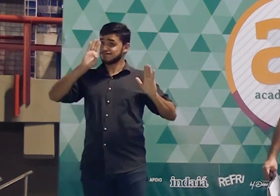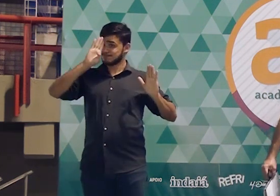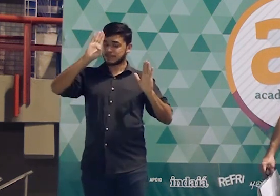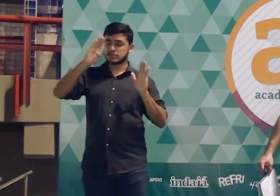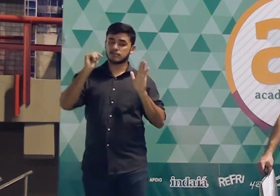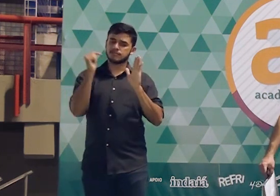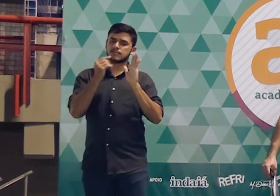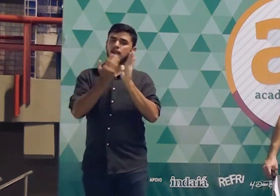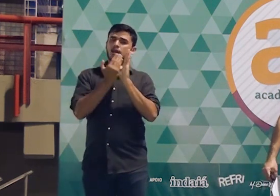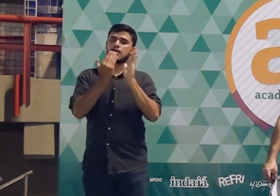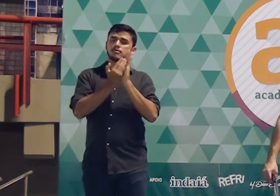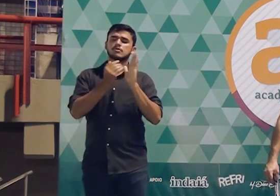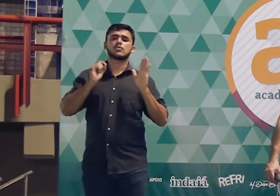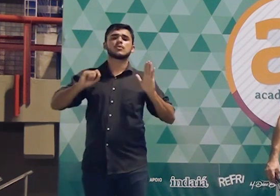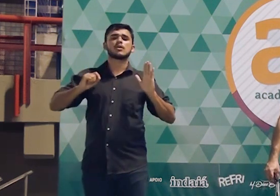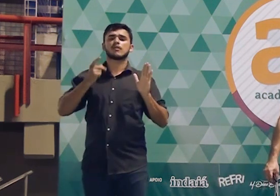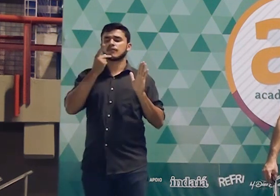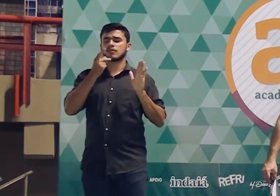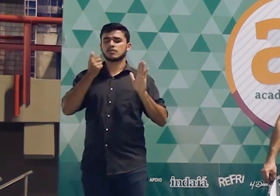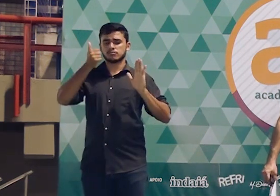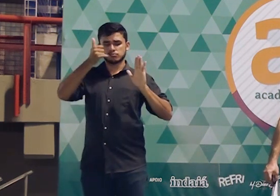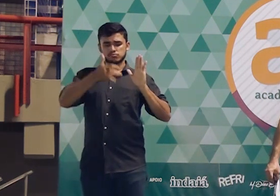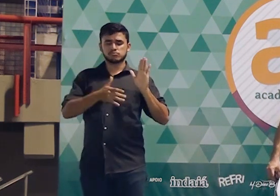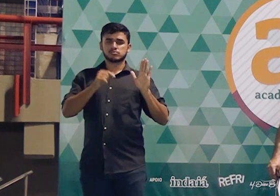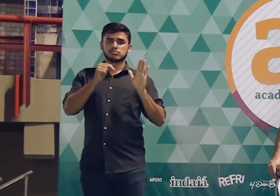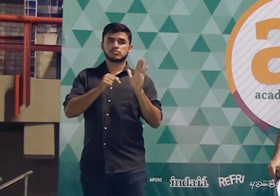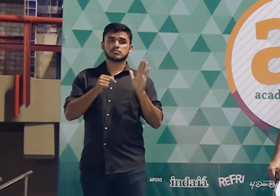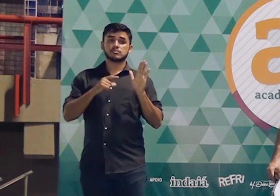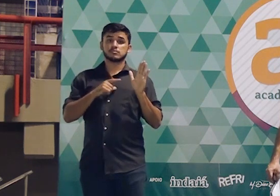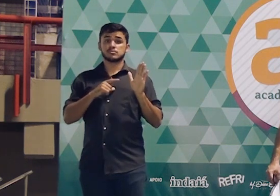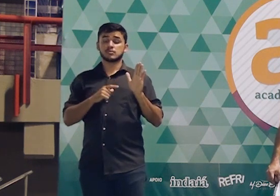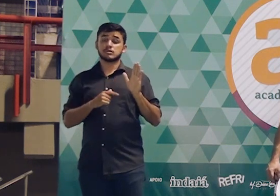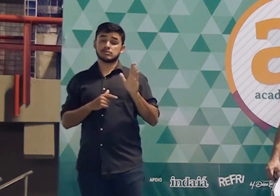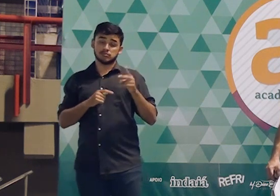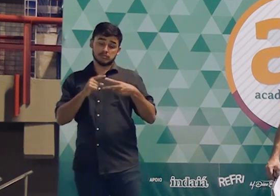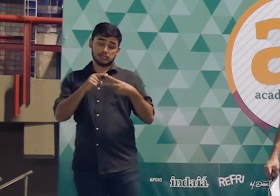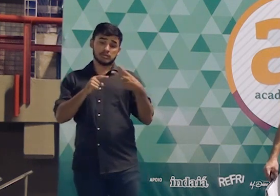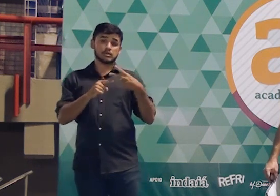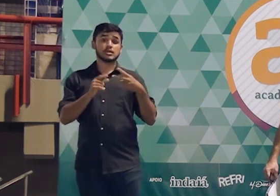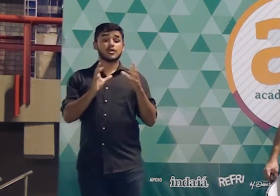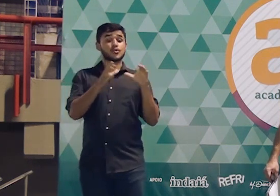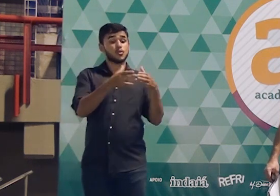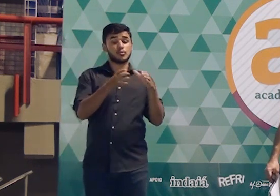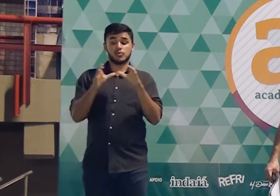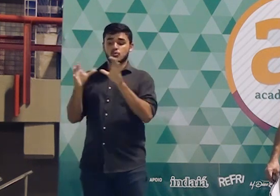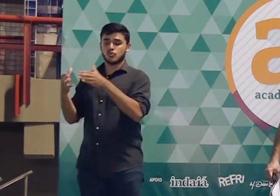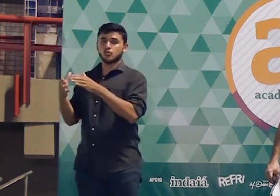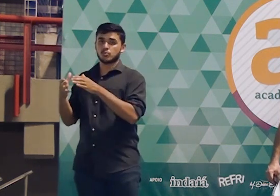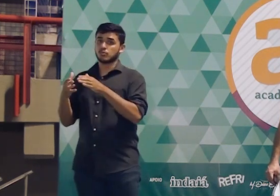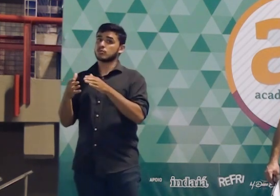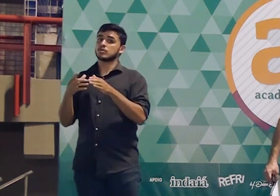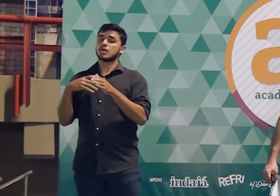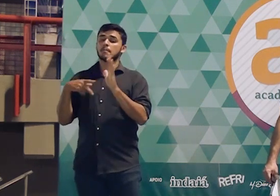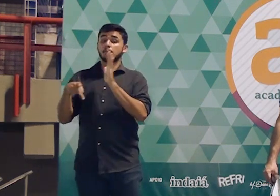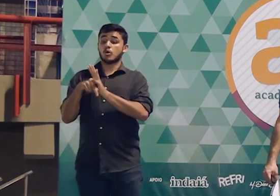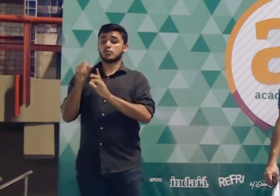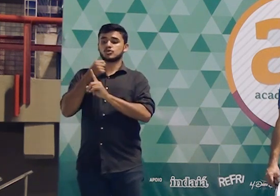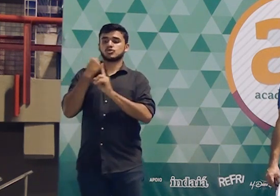no Capital, o Marx identifica 2 classes sociais.